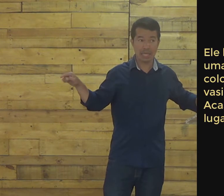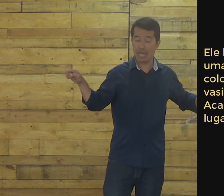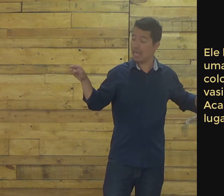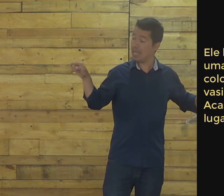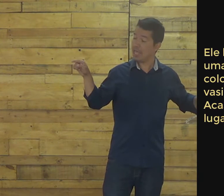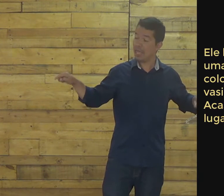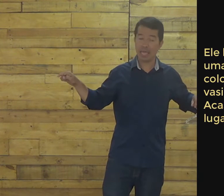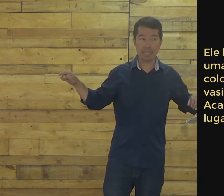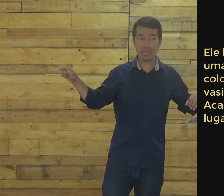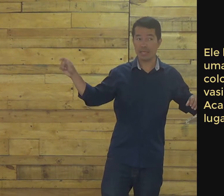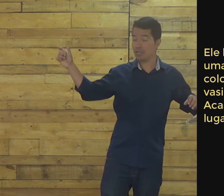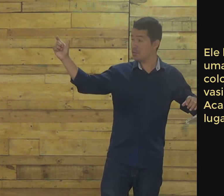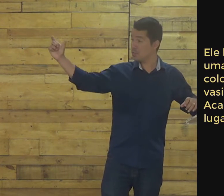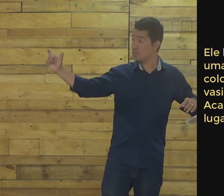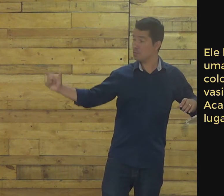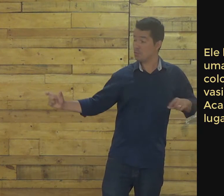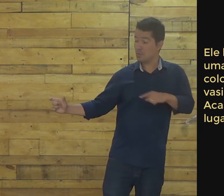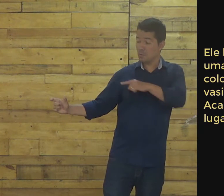Ele,